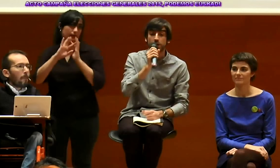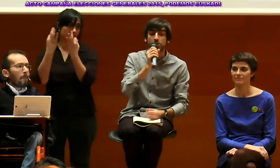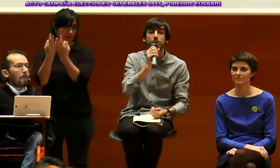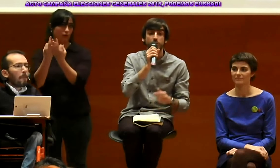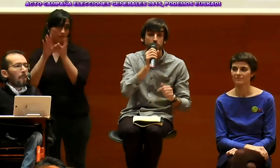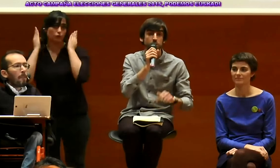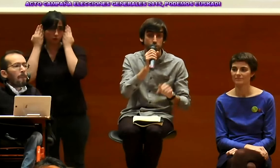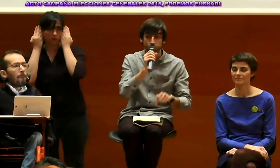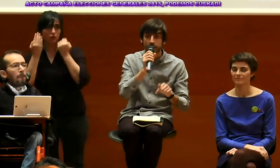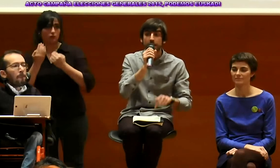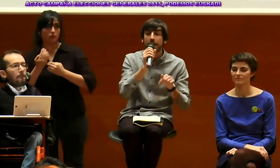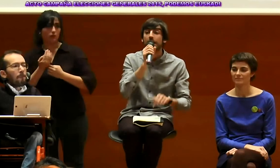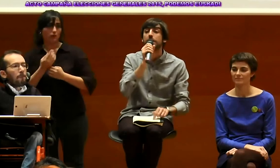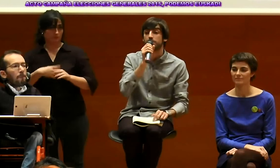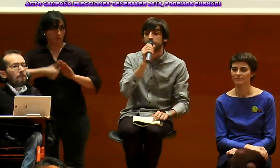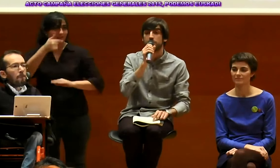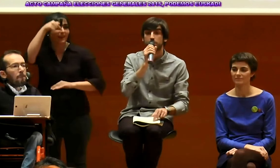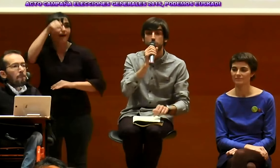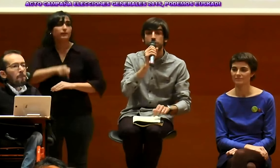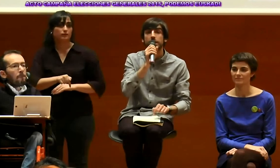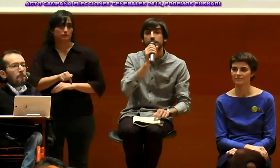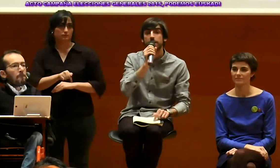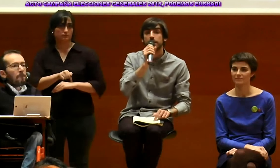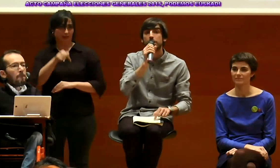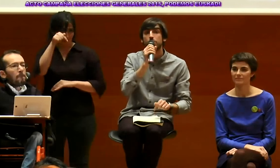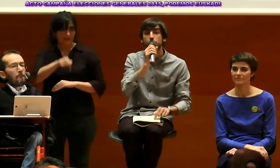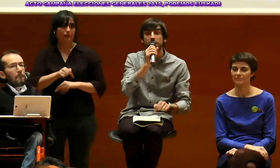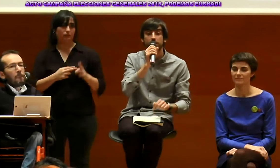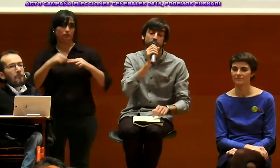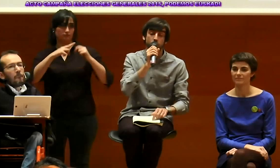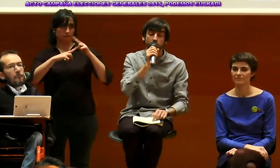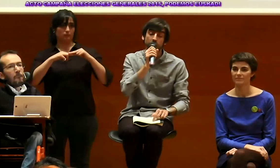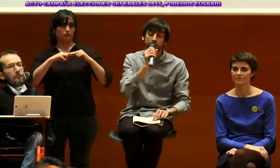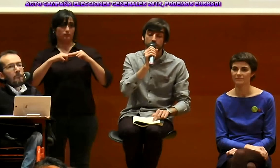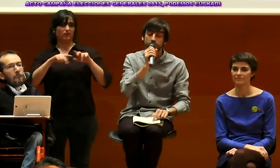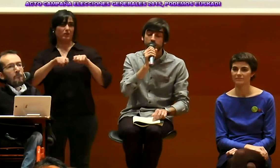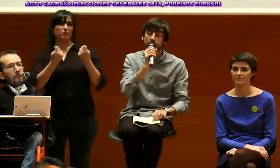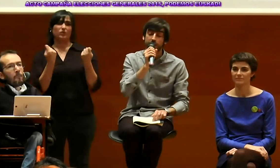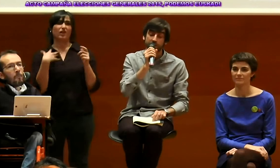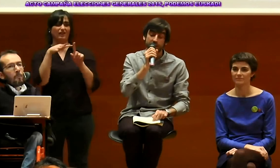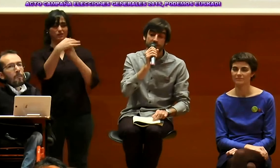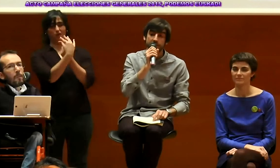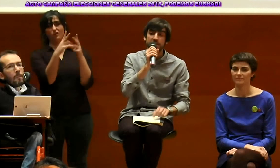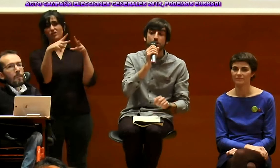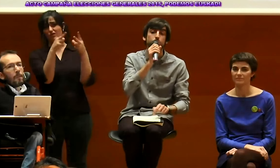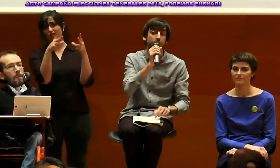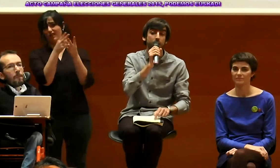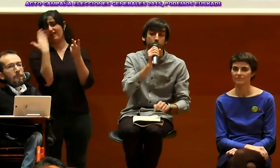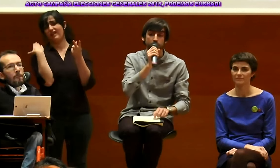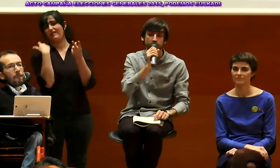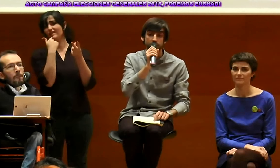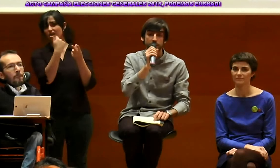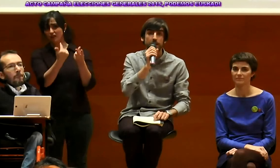el Congreso, pero sobre todo se construye aquí. La ruptura del pacto social a la que me refería antes, es la ruptura